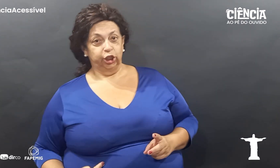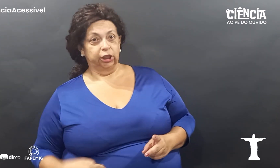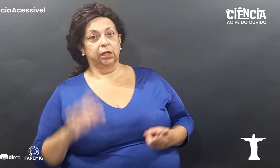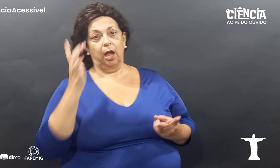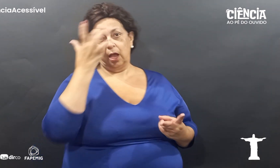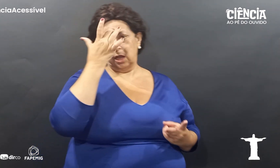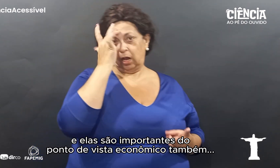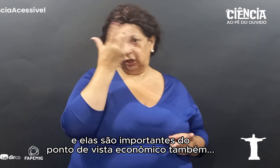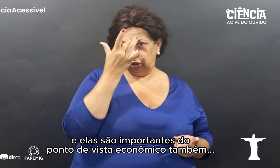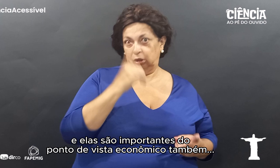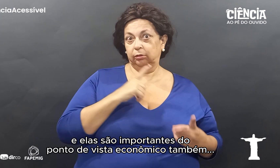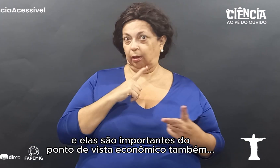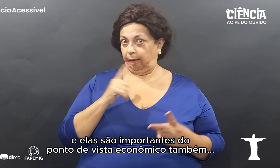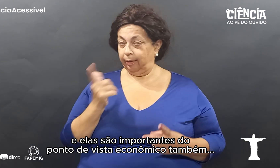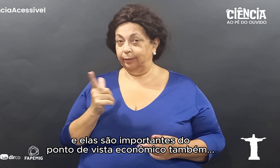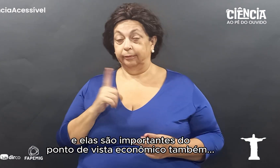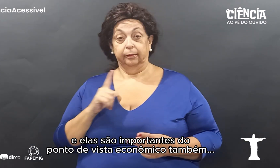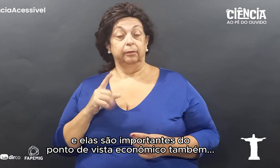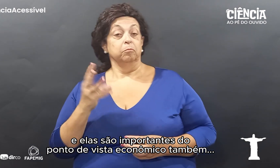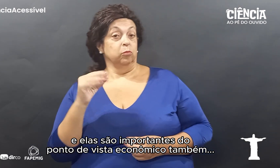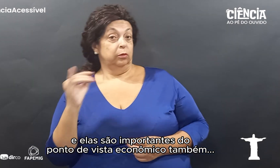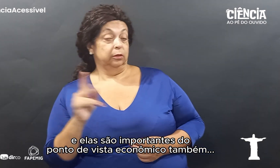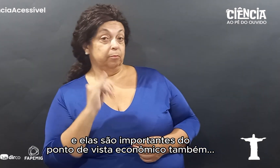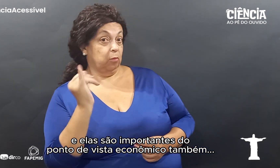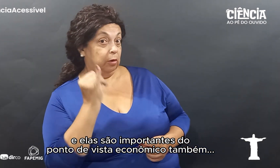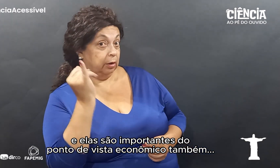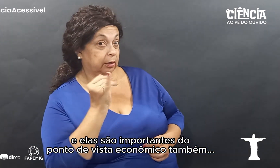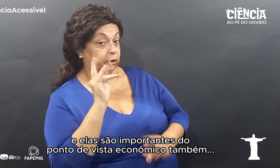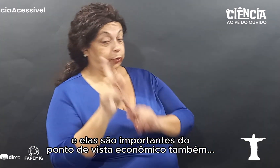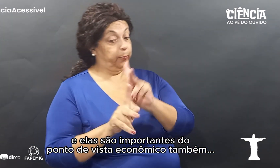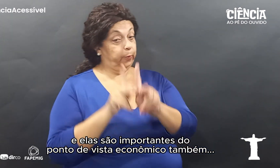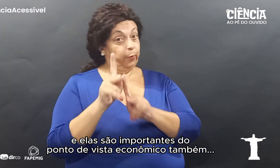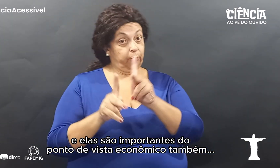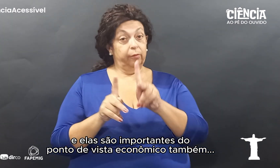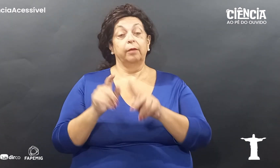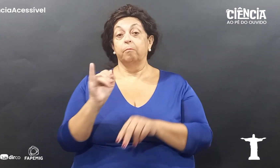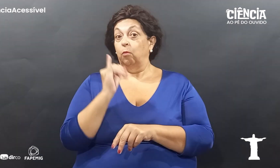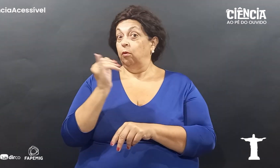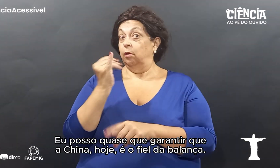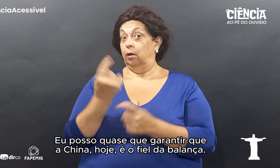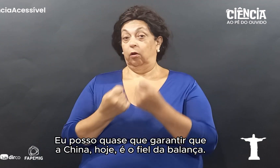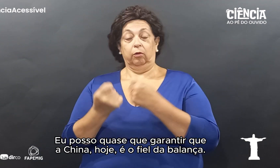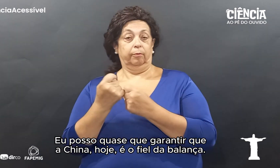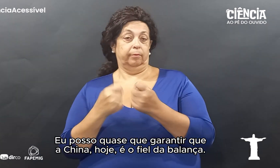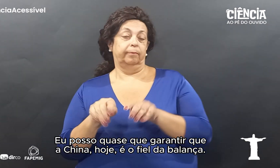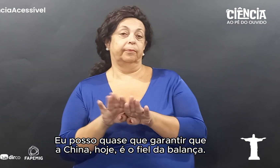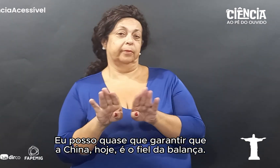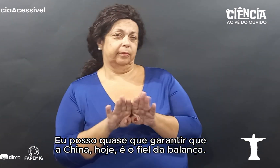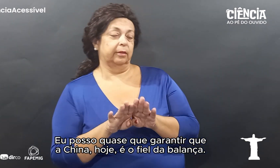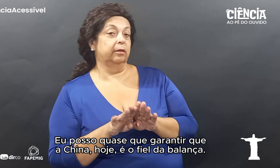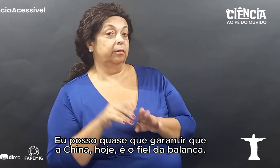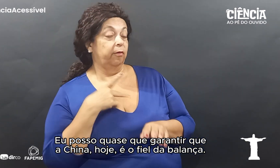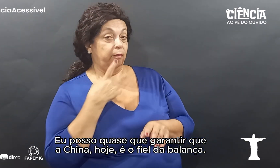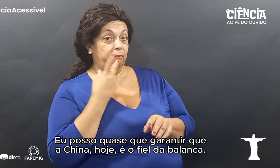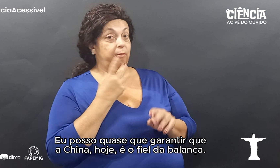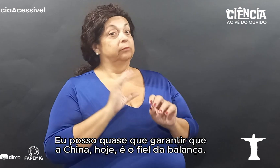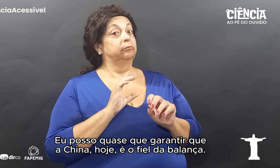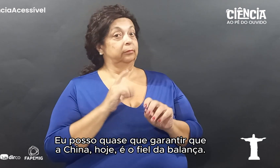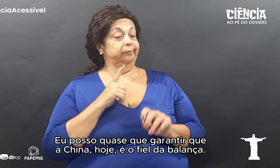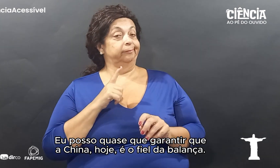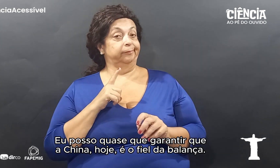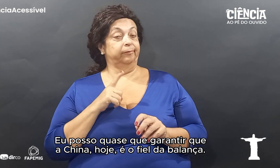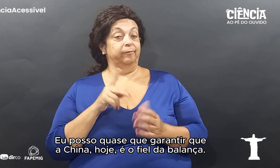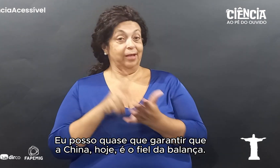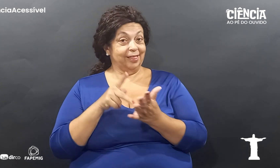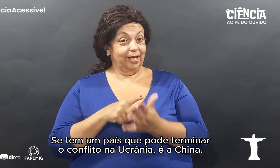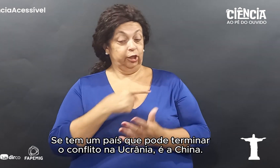Índia, e elas são importantes do ponto de vista econômico também, Eu posso quase que garantir que a China hoje é o